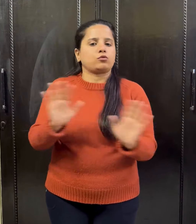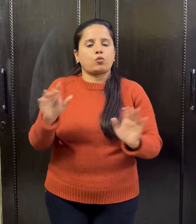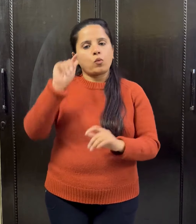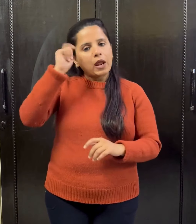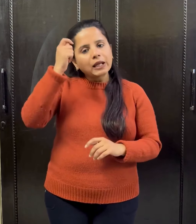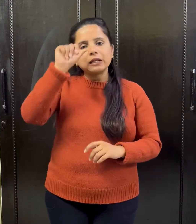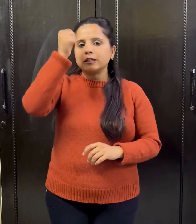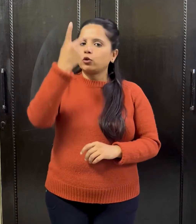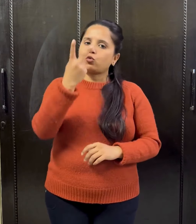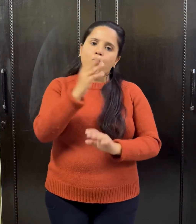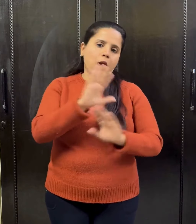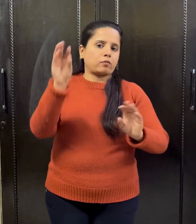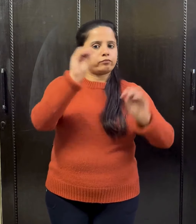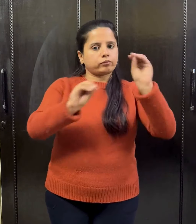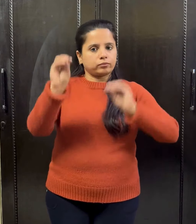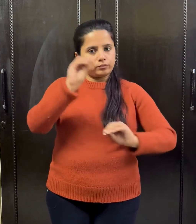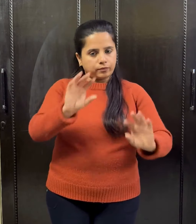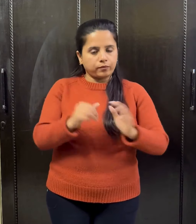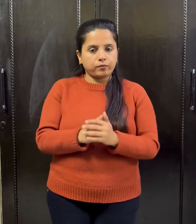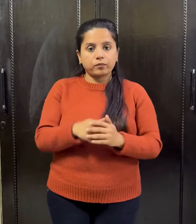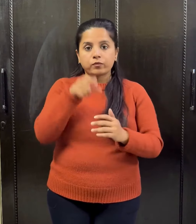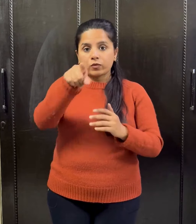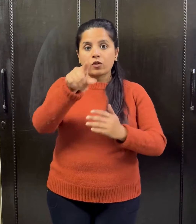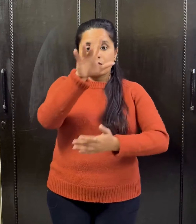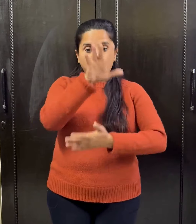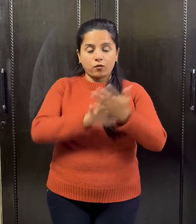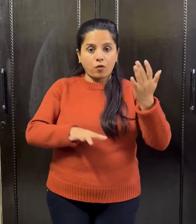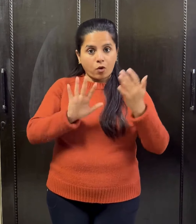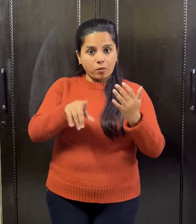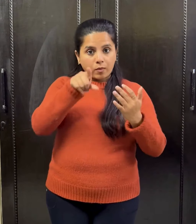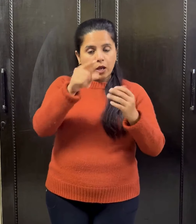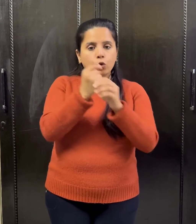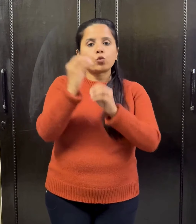फॉर्म भरते समय गूगल फॉर्म्स एप्लीकेशन का प्रयोग करें।